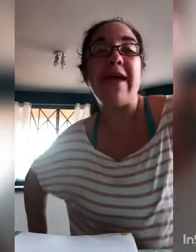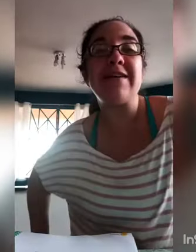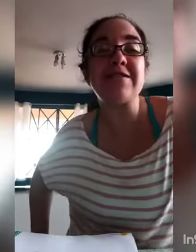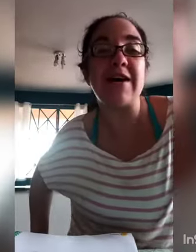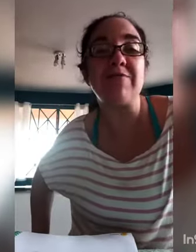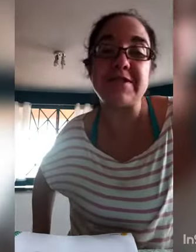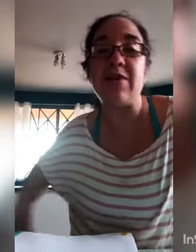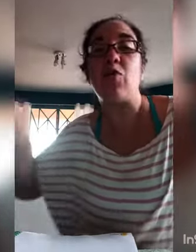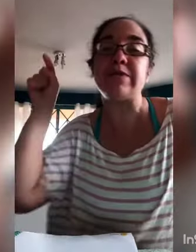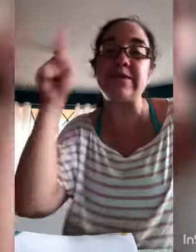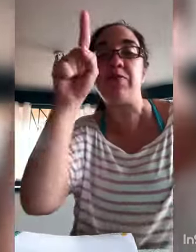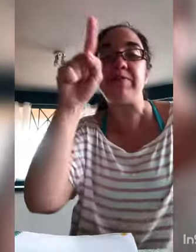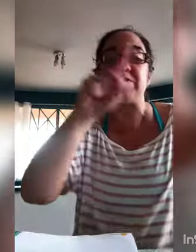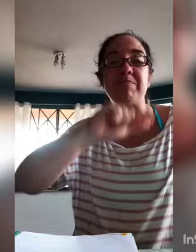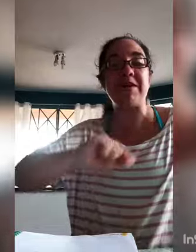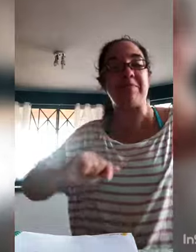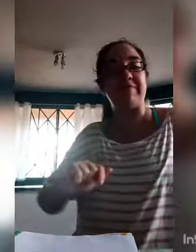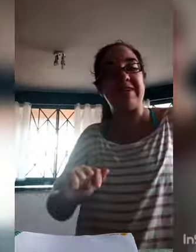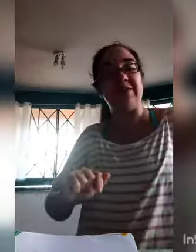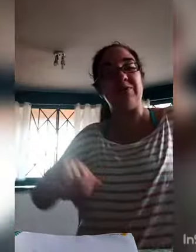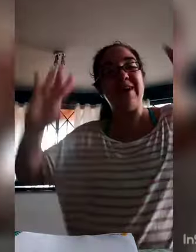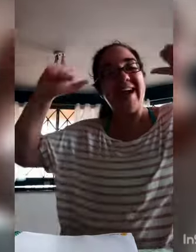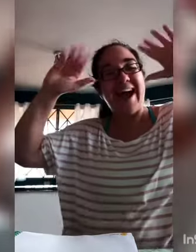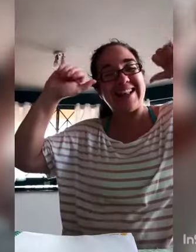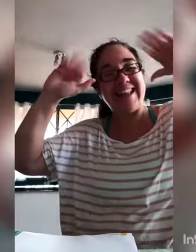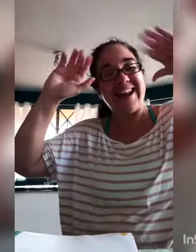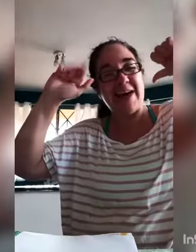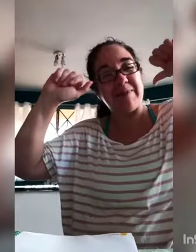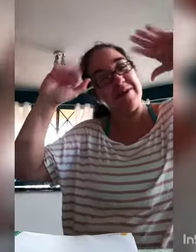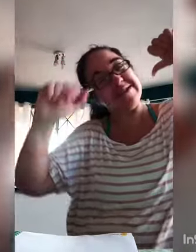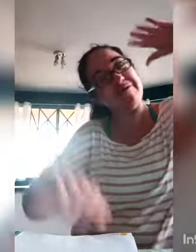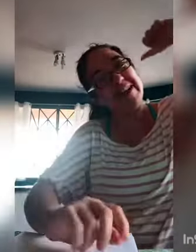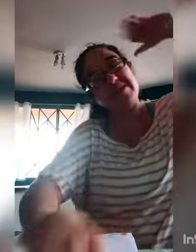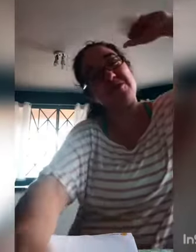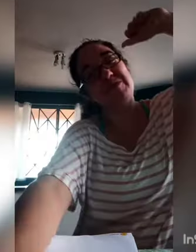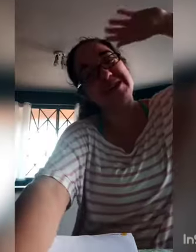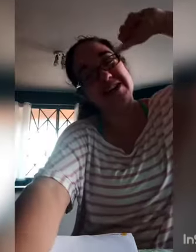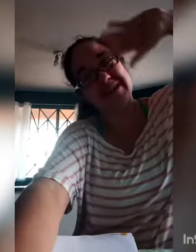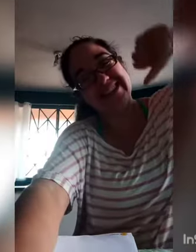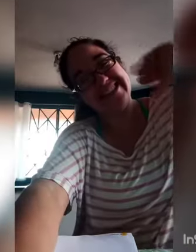que está você com seu pijaminha preferido. Até lá para nossa festa do pijama.